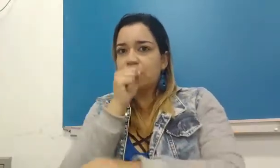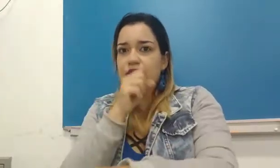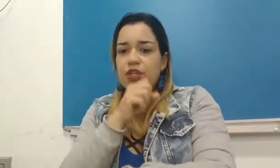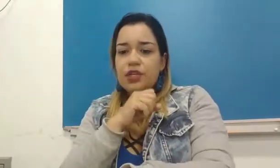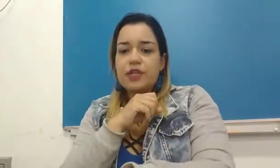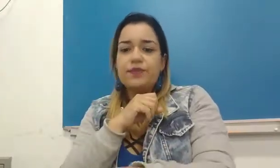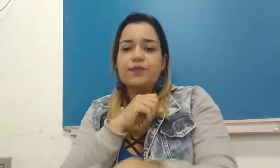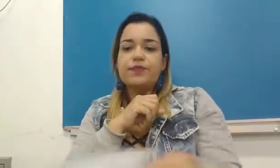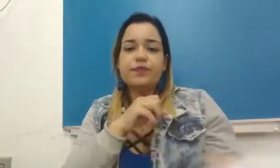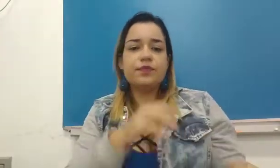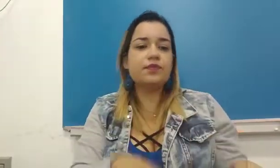laranjeira,